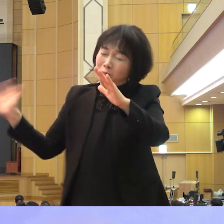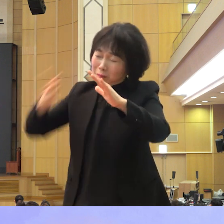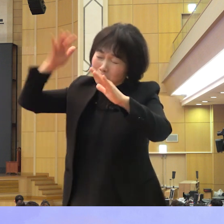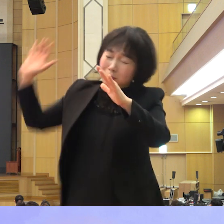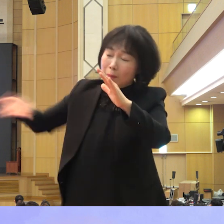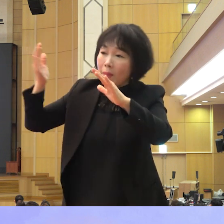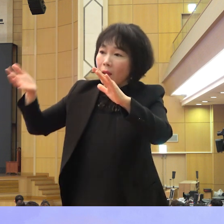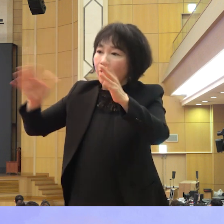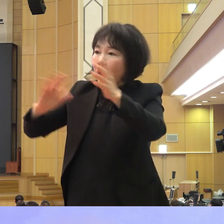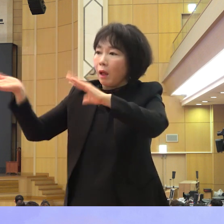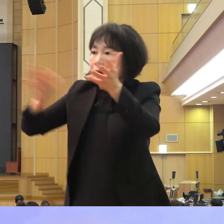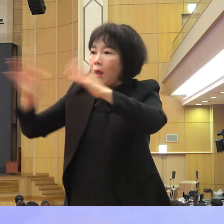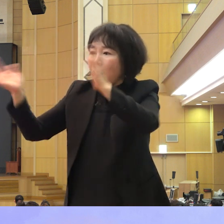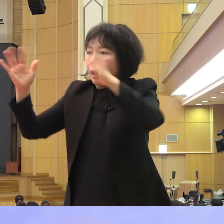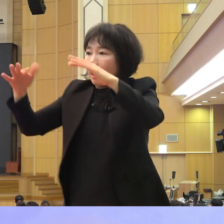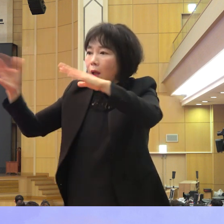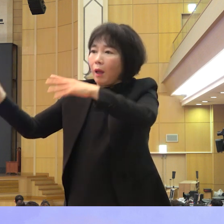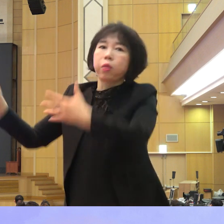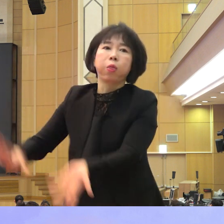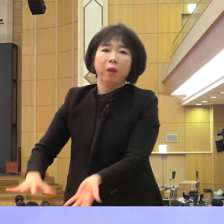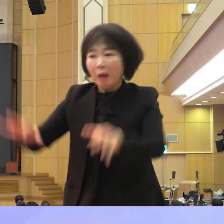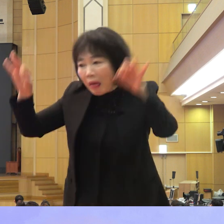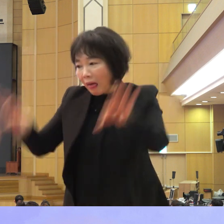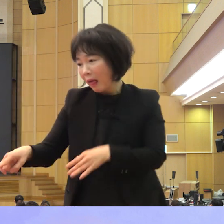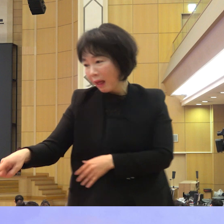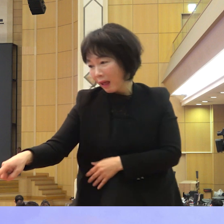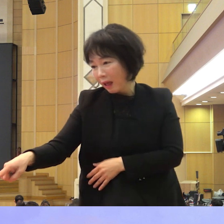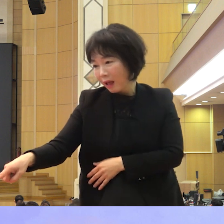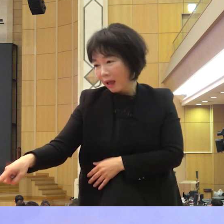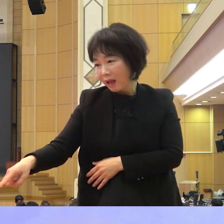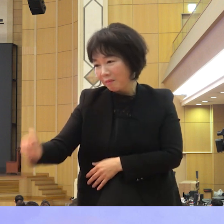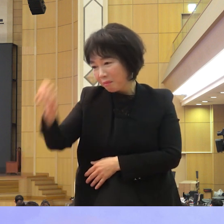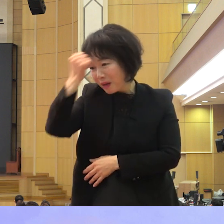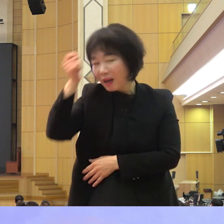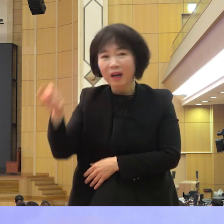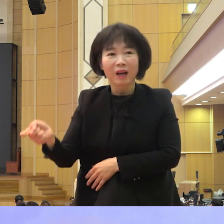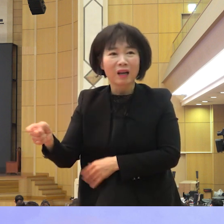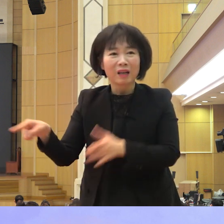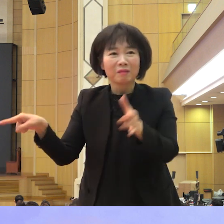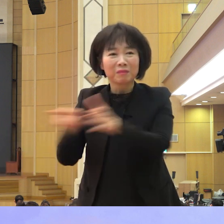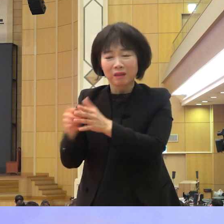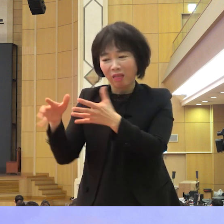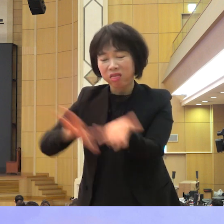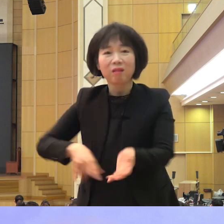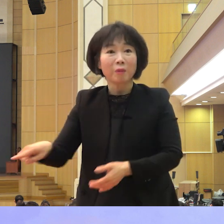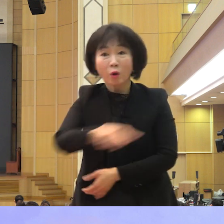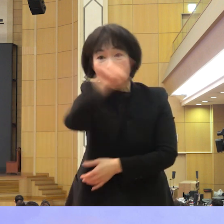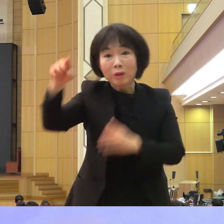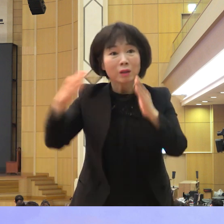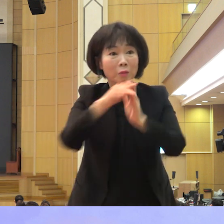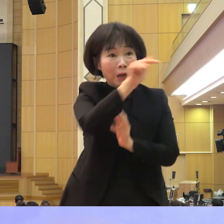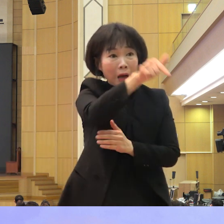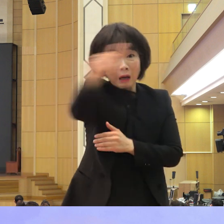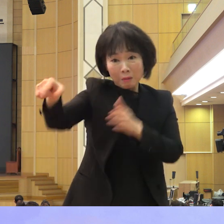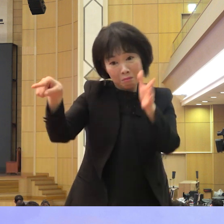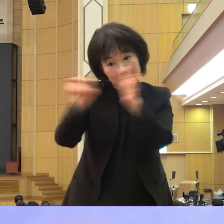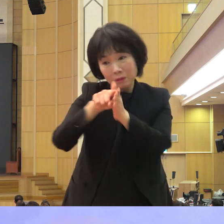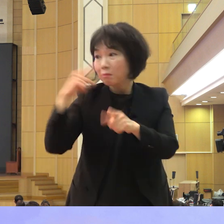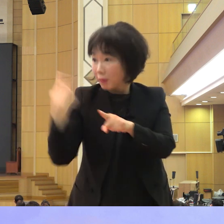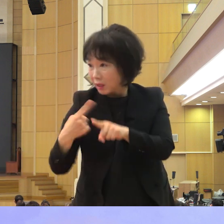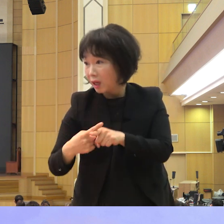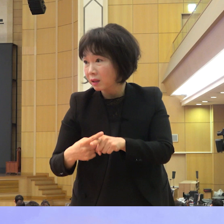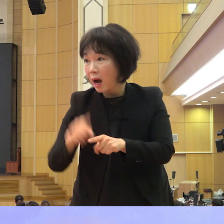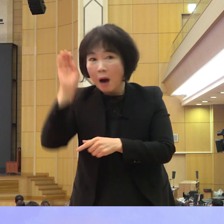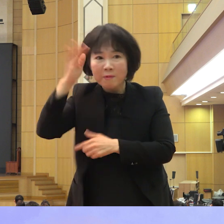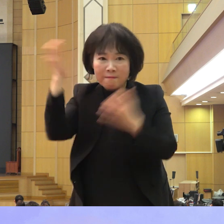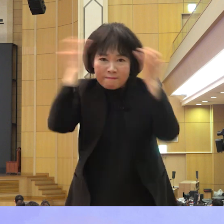바람 불었다고 무너져 버리고 비가 많이 왔다고 무너져 버리면 그 잘못 진 집이지요. 여러분의 믿음의 집도 마찬가지예요. 어떤